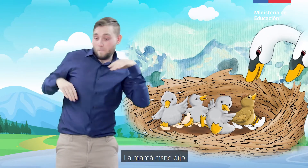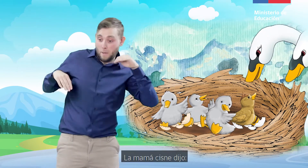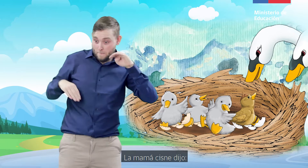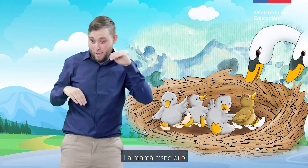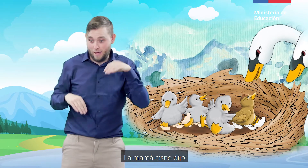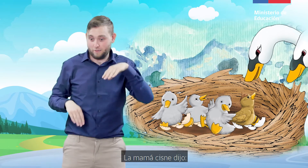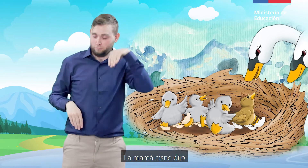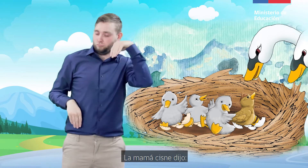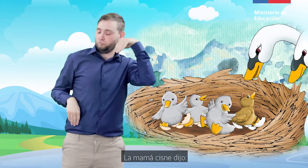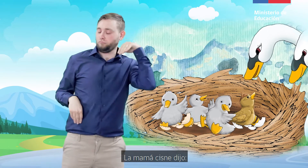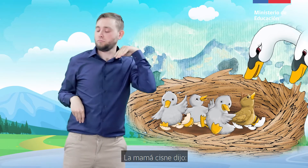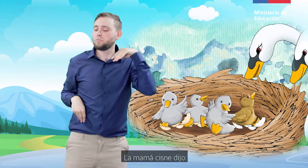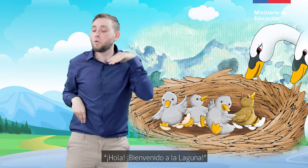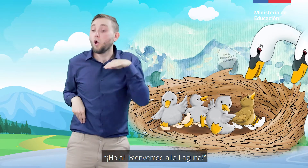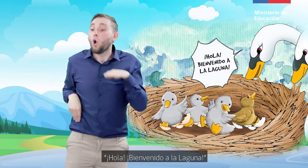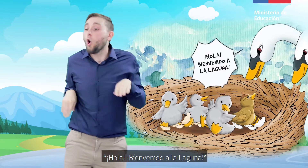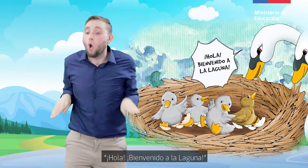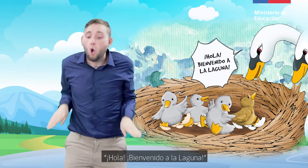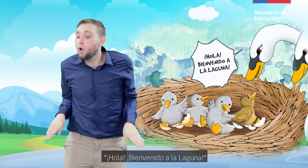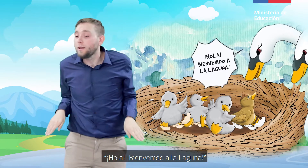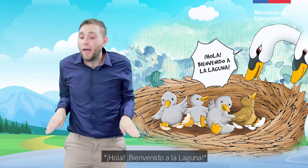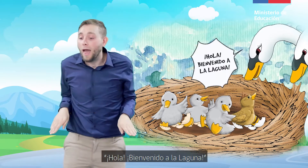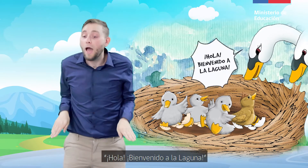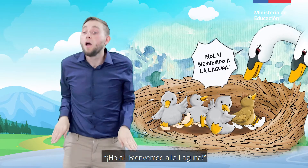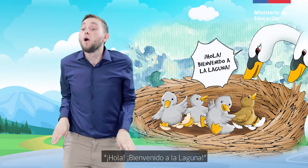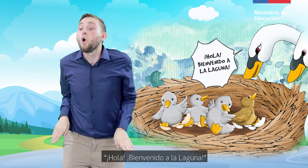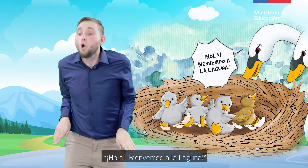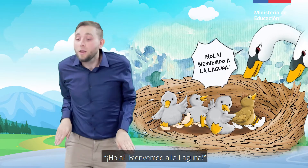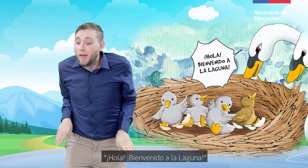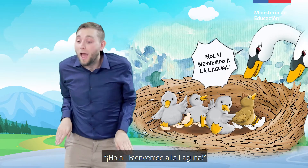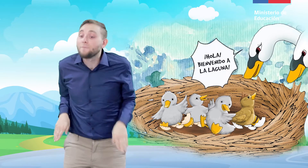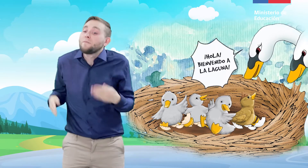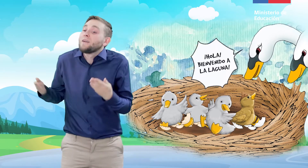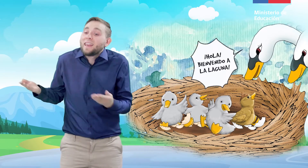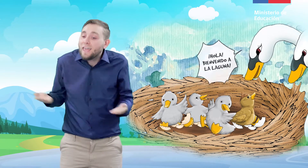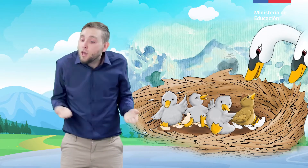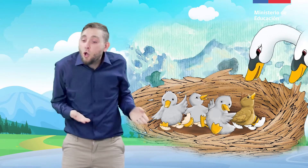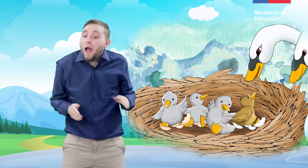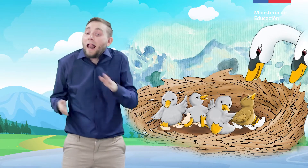La mamá cisne dijo, ¡hola! ¡Bienvenido a la laguna!